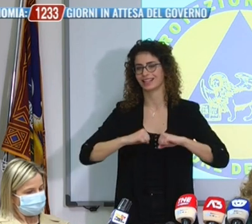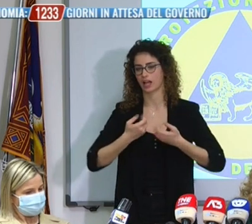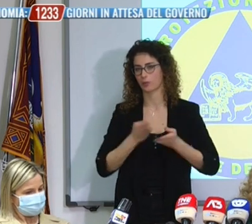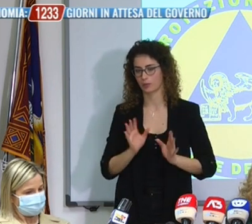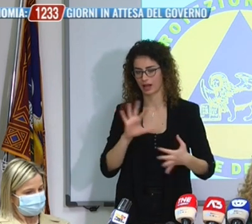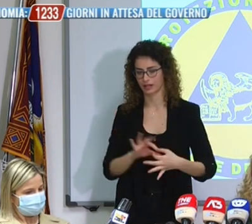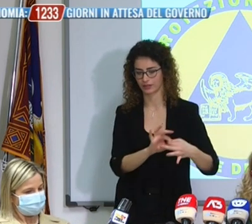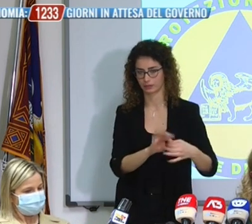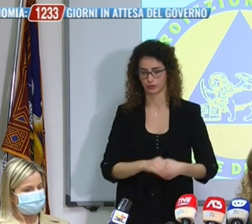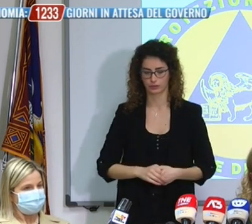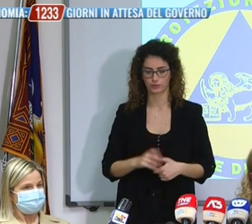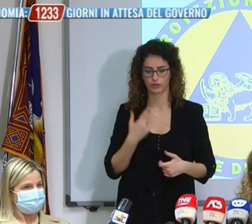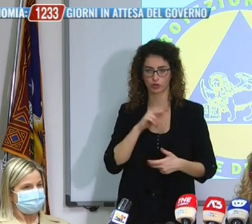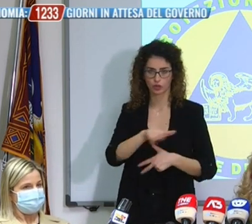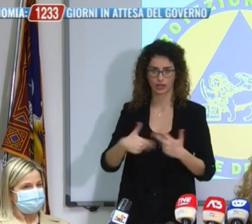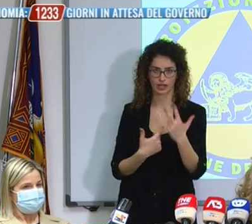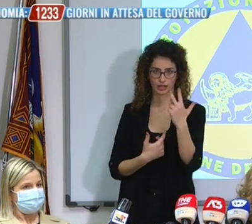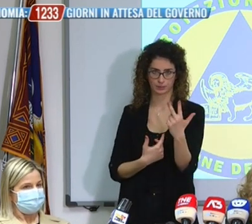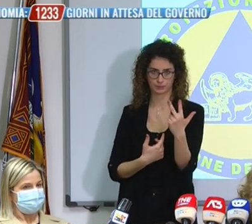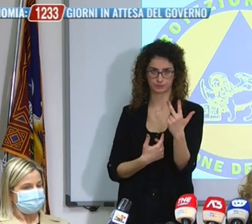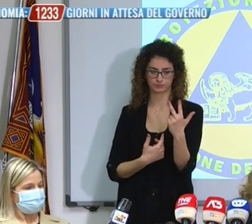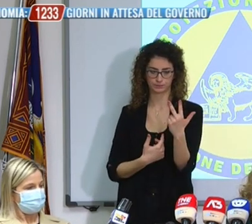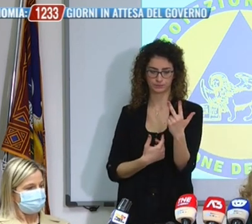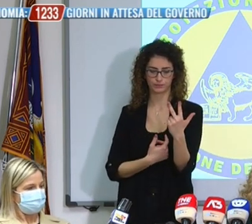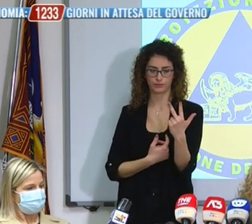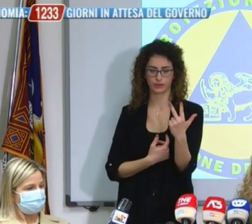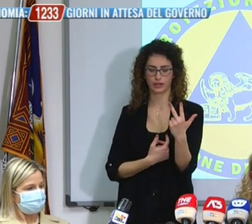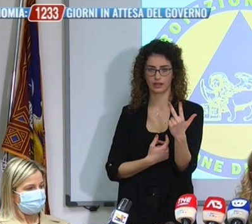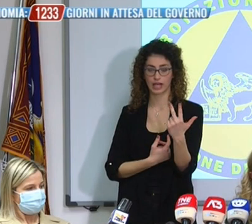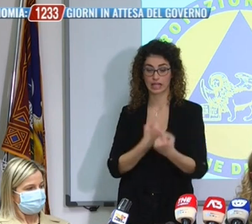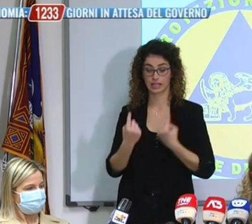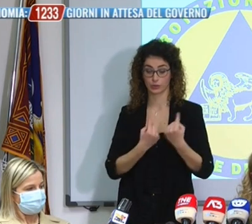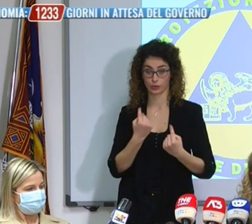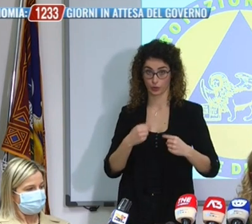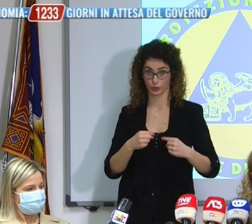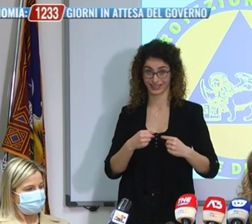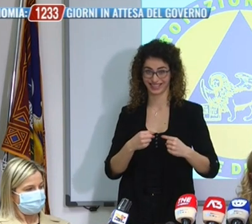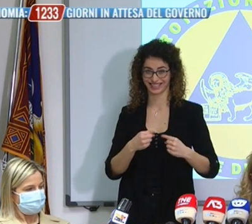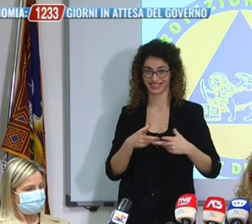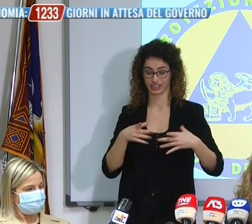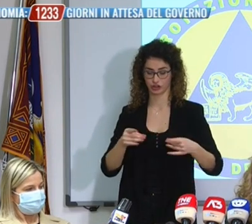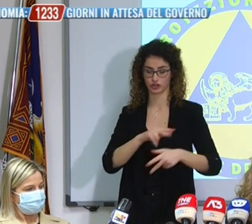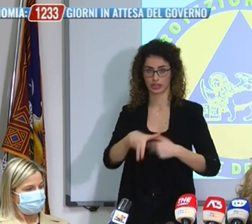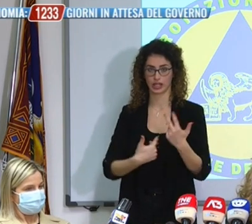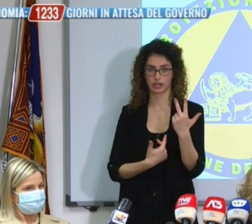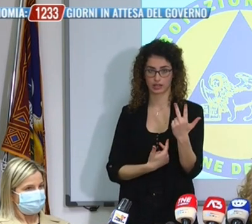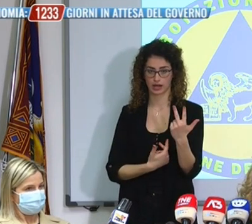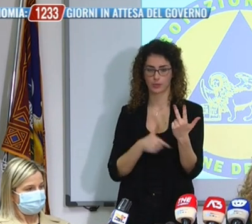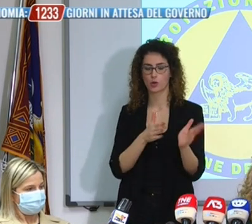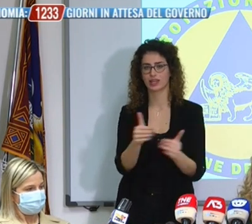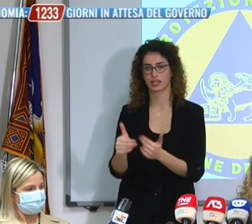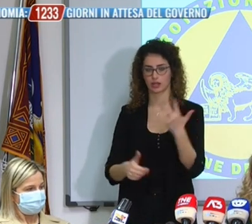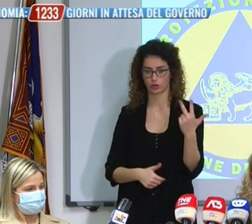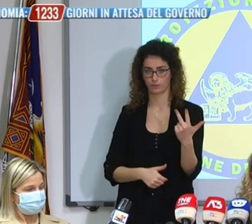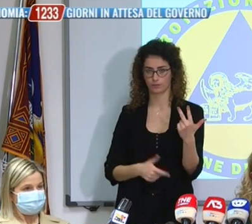visto che ci sono 3 realtà che presentano, insomma, questo tipo di incidenza a livello di distretto, e